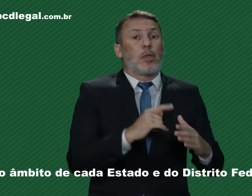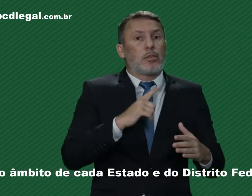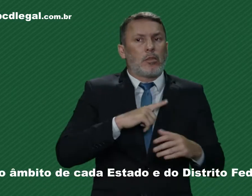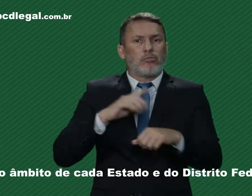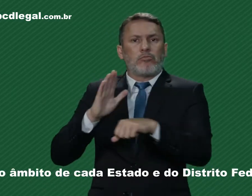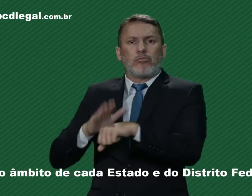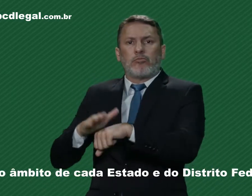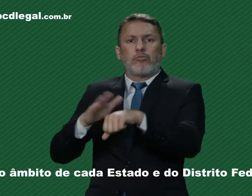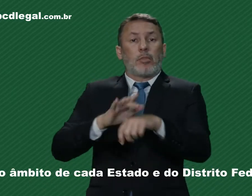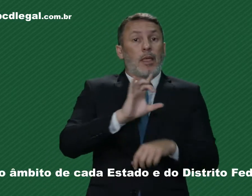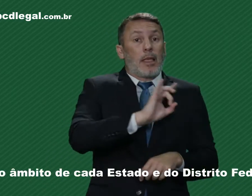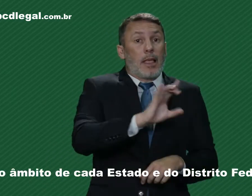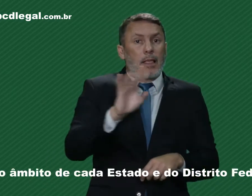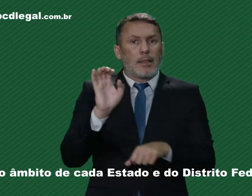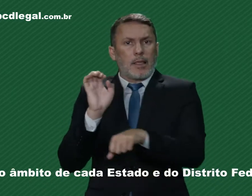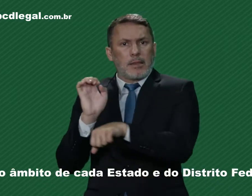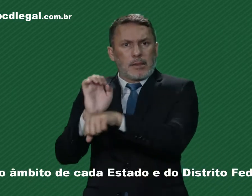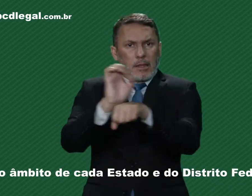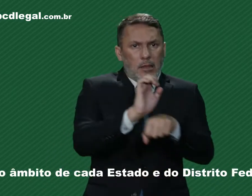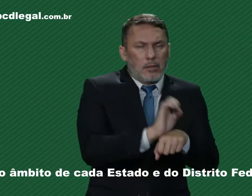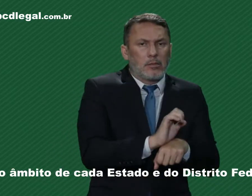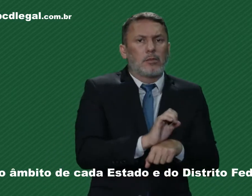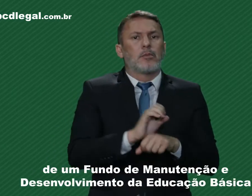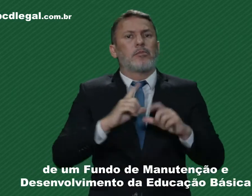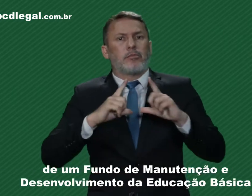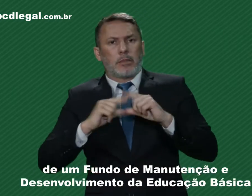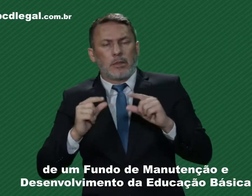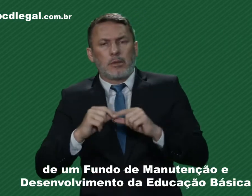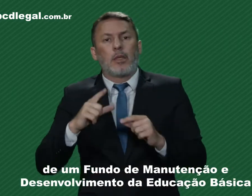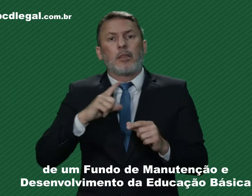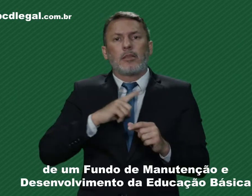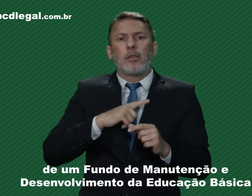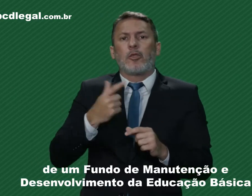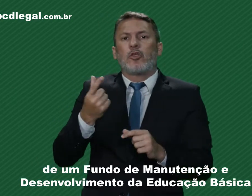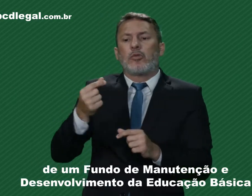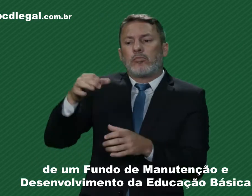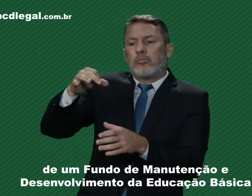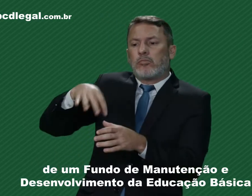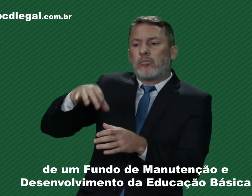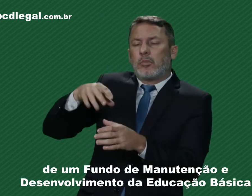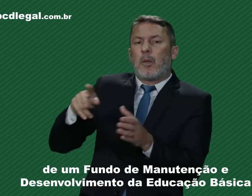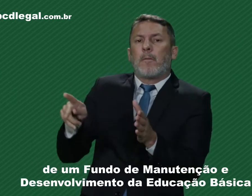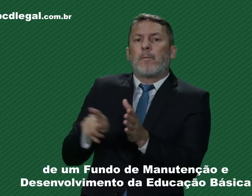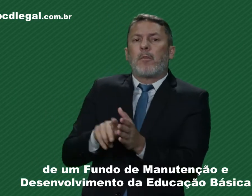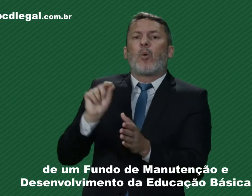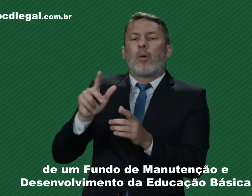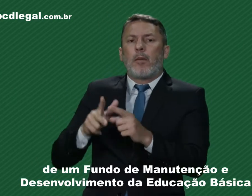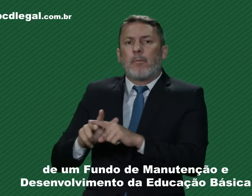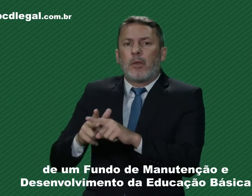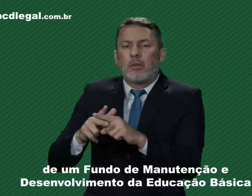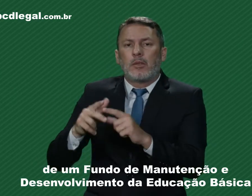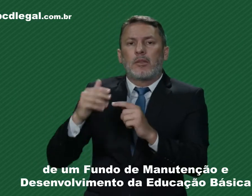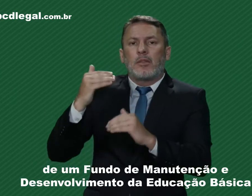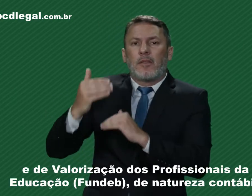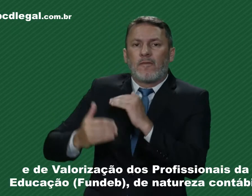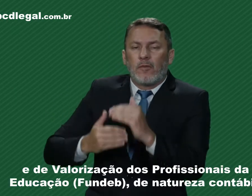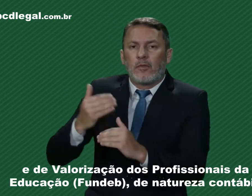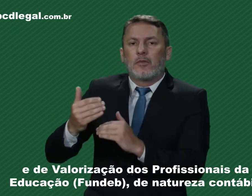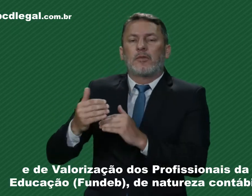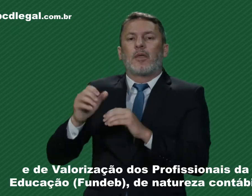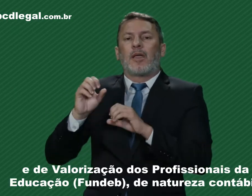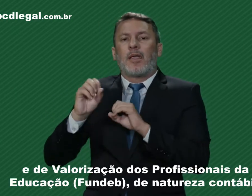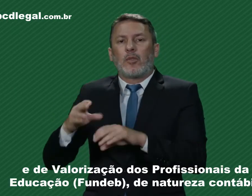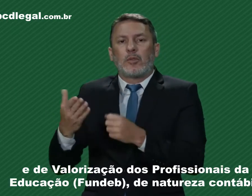no âmbito de cada estado e do Distrito Federal, de um Fundo de Manutenção e Desenvolvimento da Educação Básica e